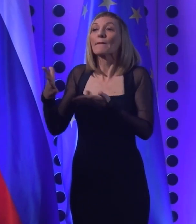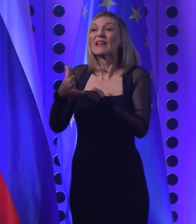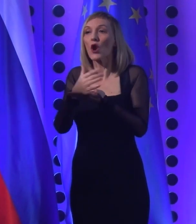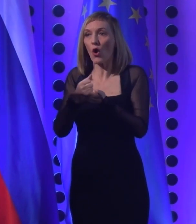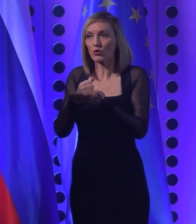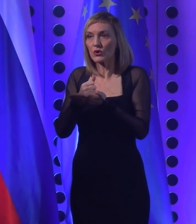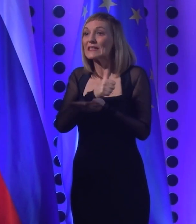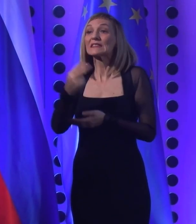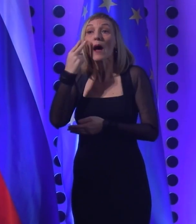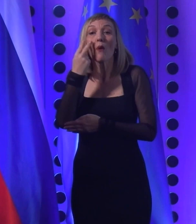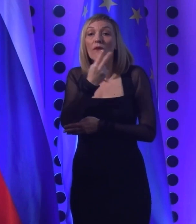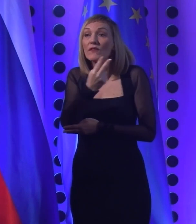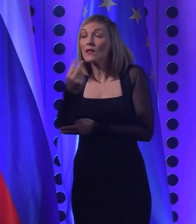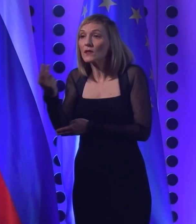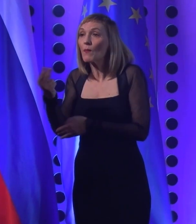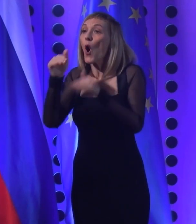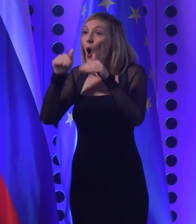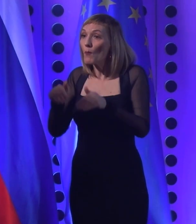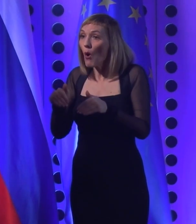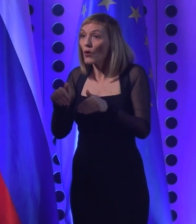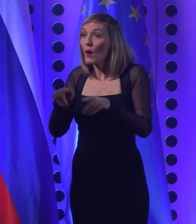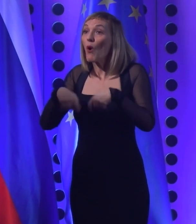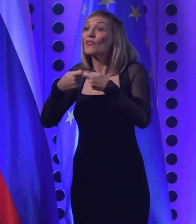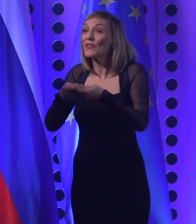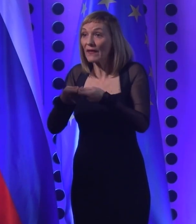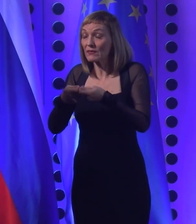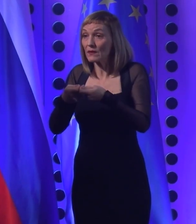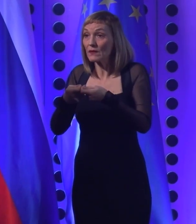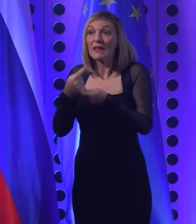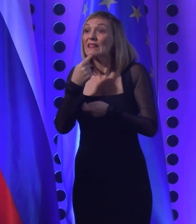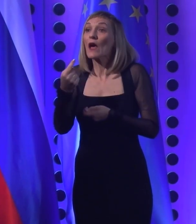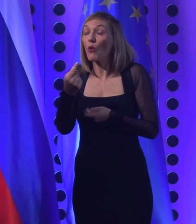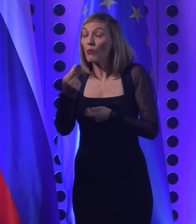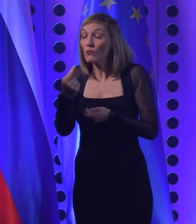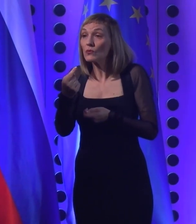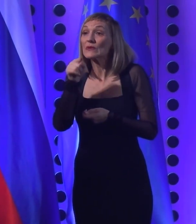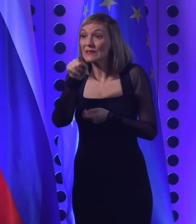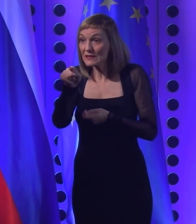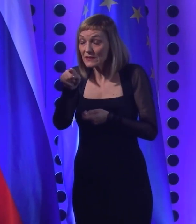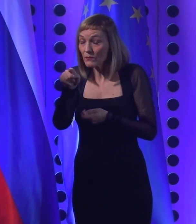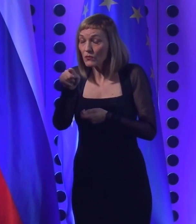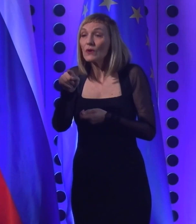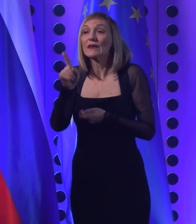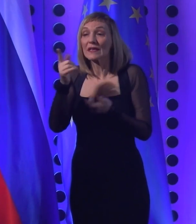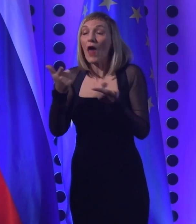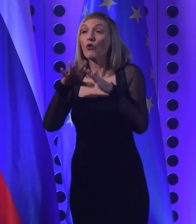priložnosti zgolj vidimo. Moramo jih nasloviti. Tenkočutno in